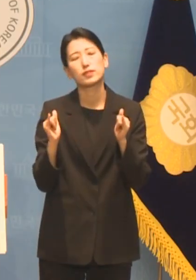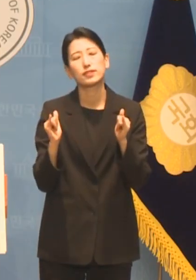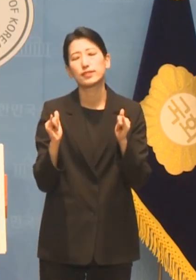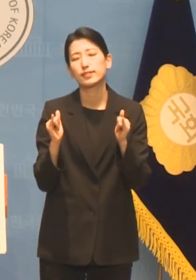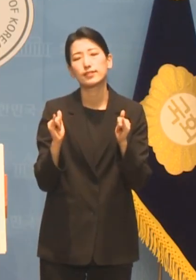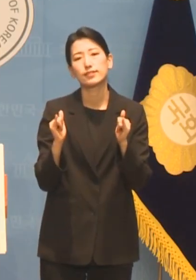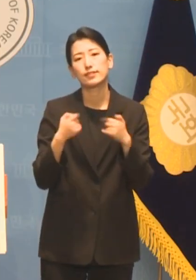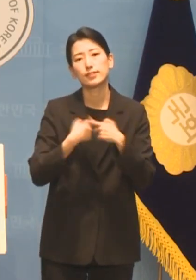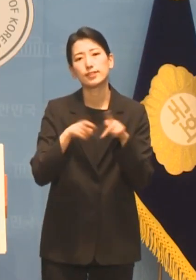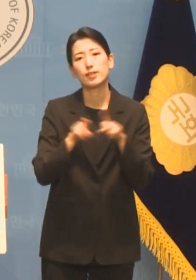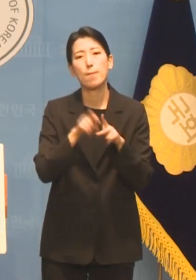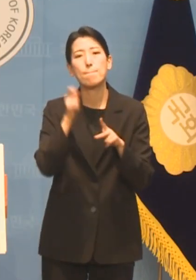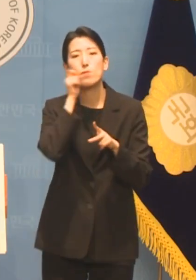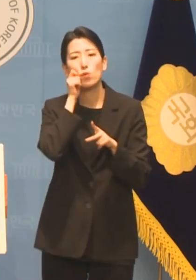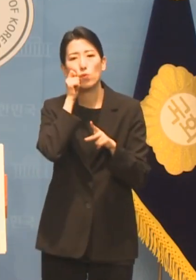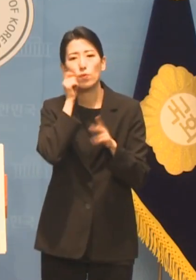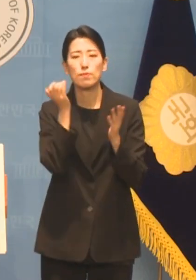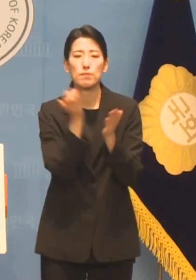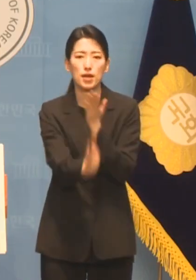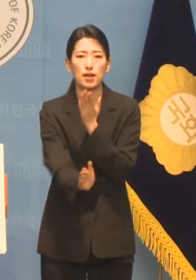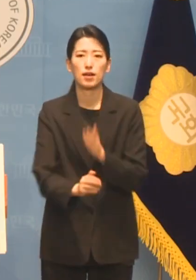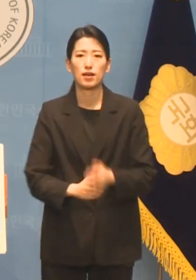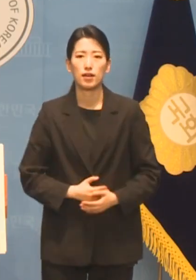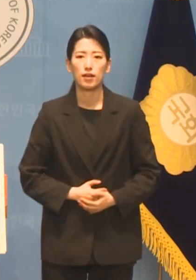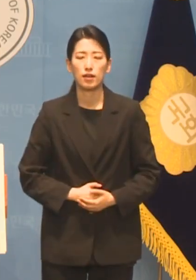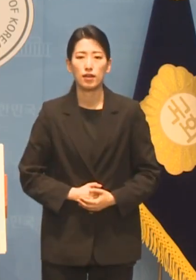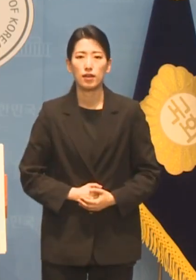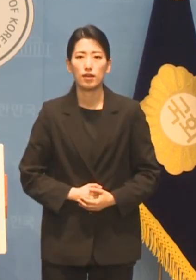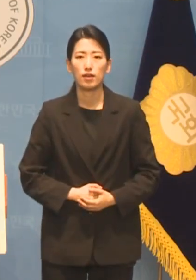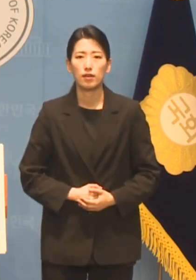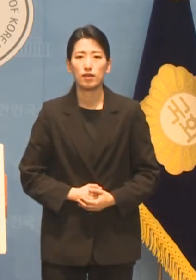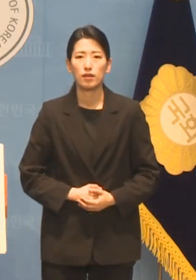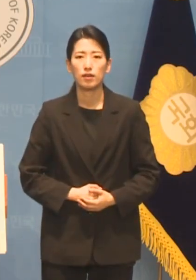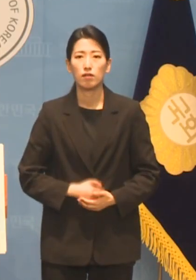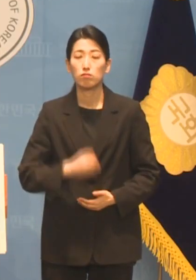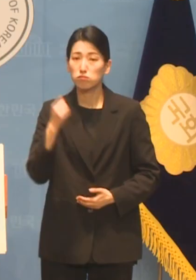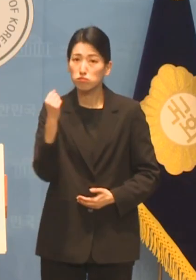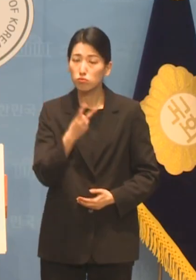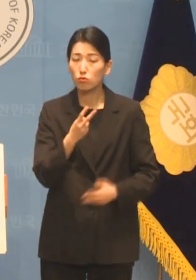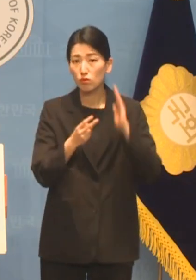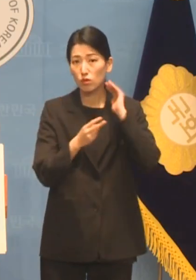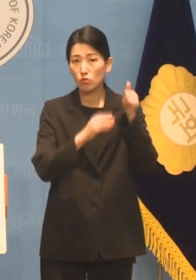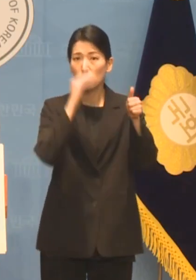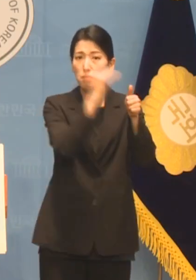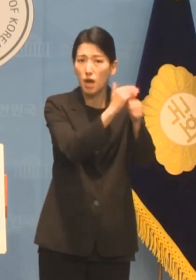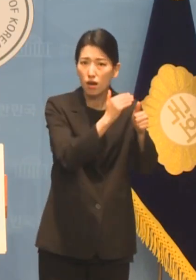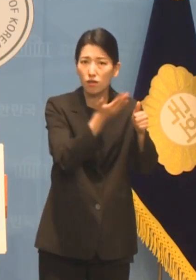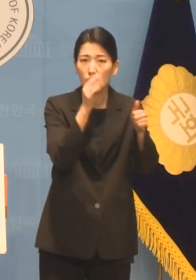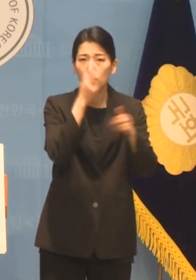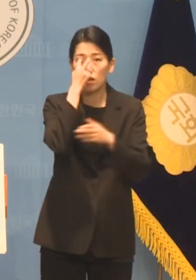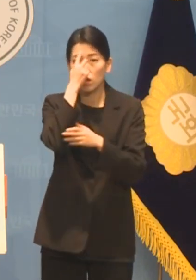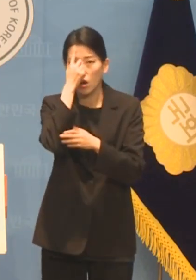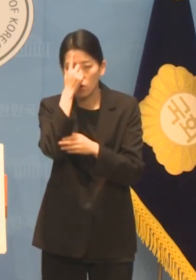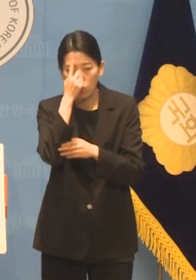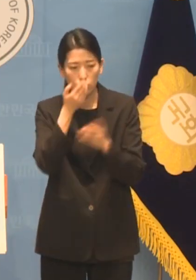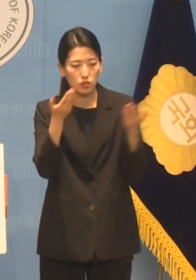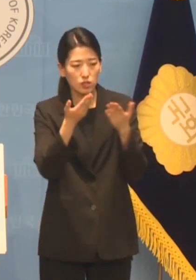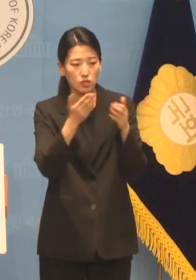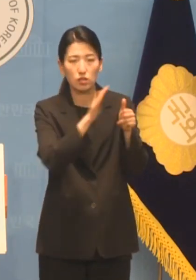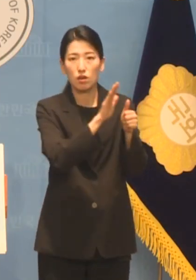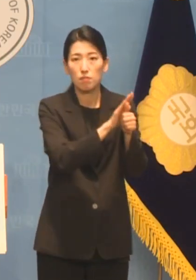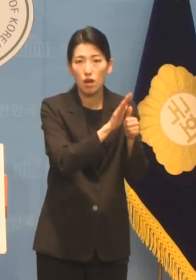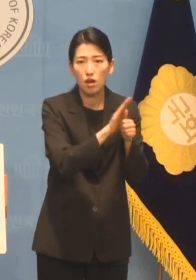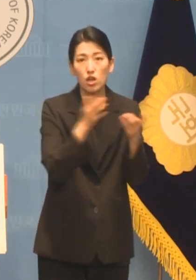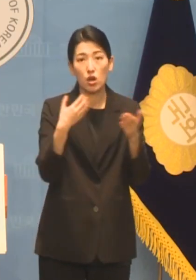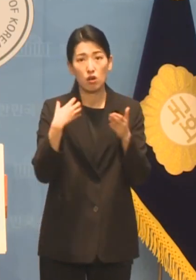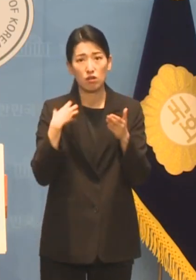제기되어 왔습니다. 그리고 대통령 경호처에서 탄핵된 전직 대통령을 경호 및 경비 업무를 담당하지